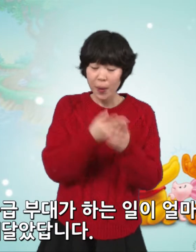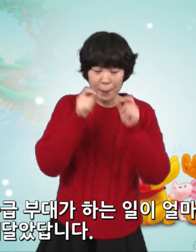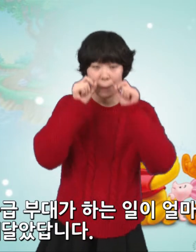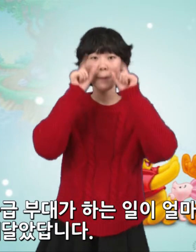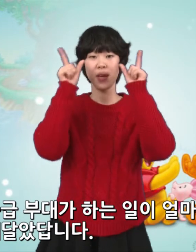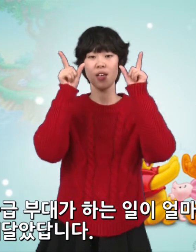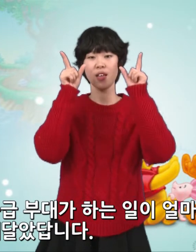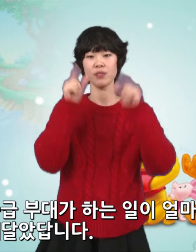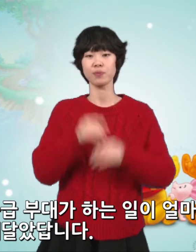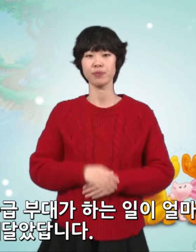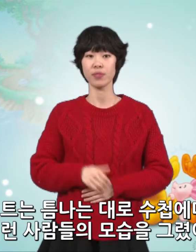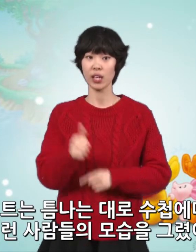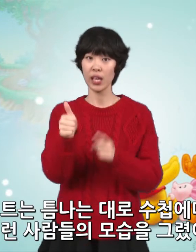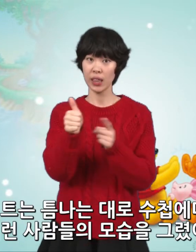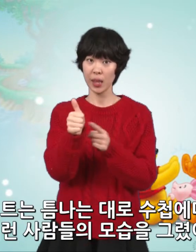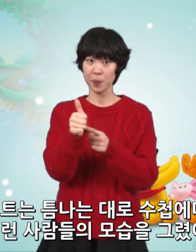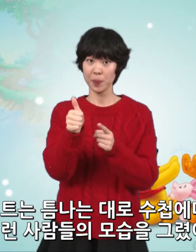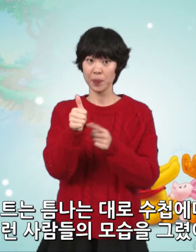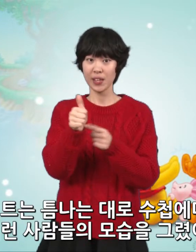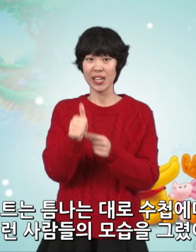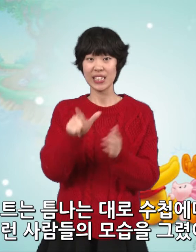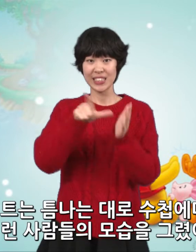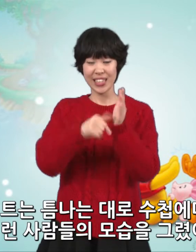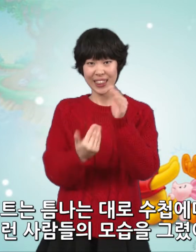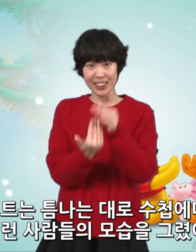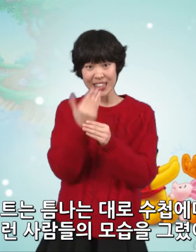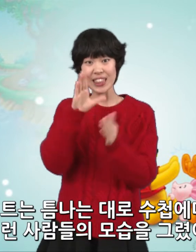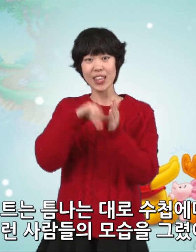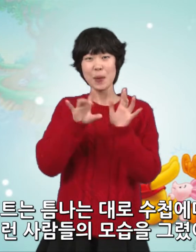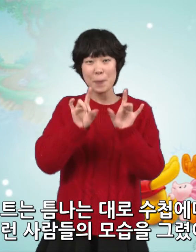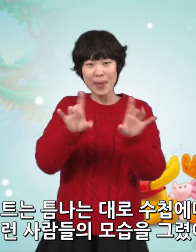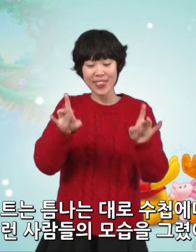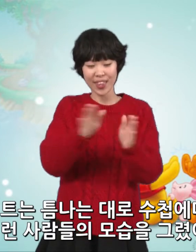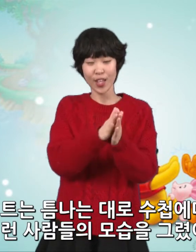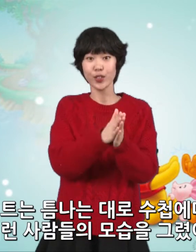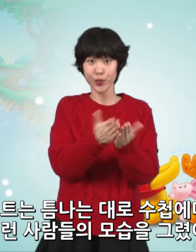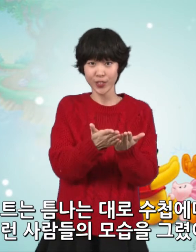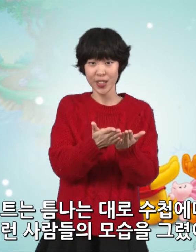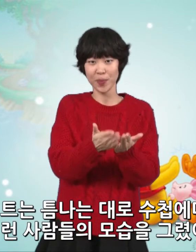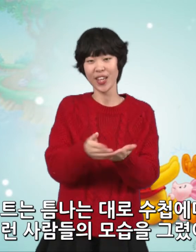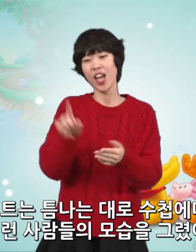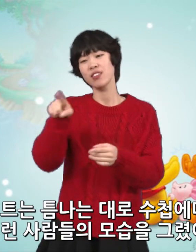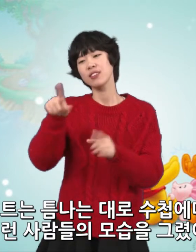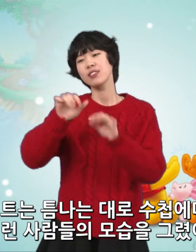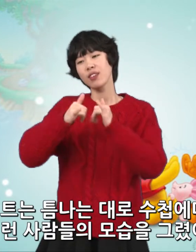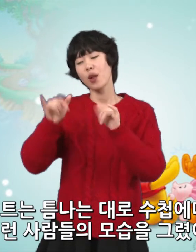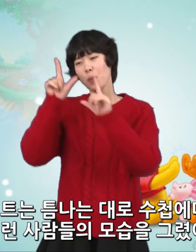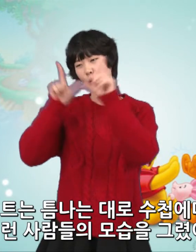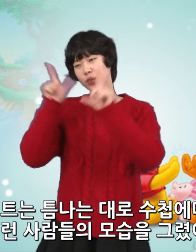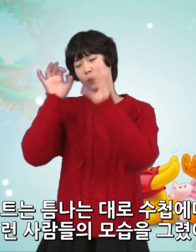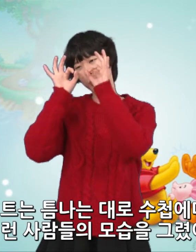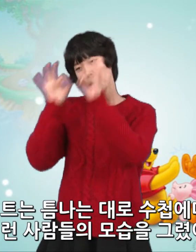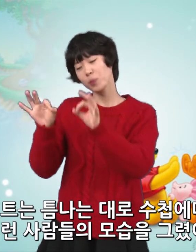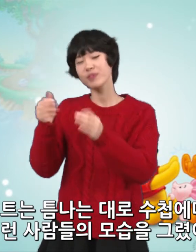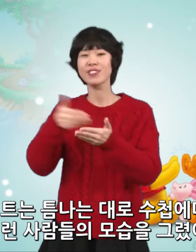일이 얼마나 중요한지 그제야 깨달았어요. 월트는 틈나는 대로 수첩에다가 이런 사람들의 모습을 그렸어요.